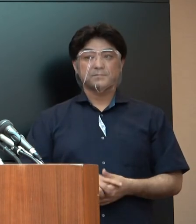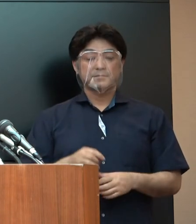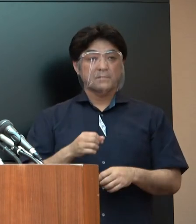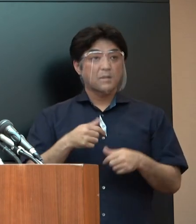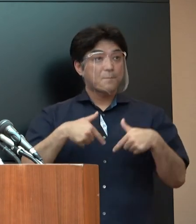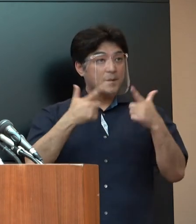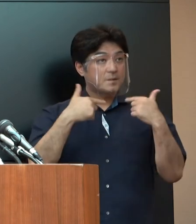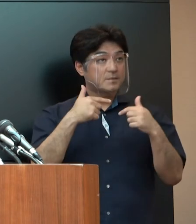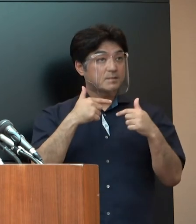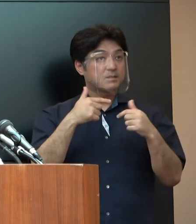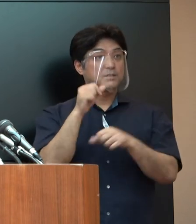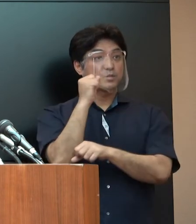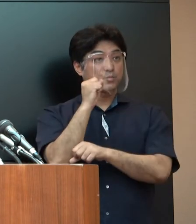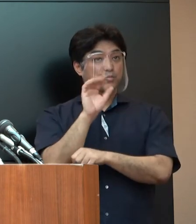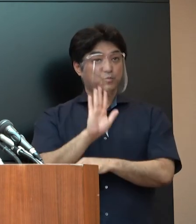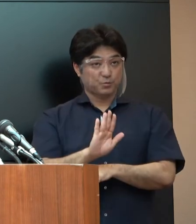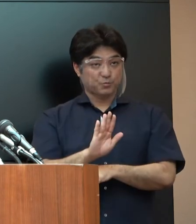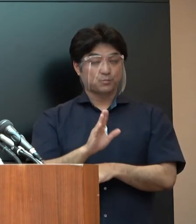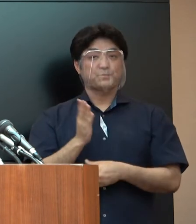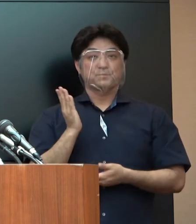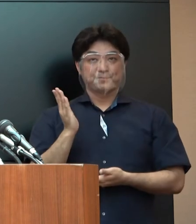します。 お疲れ様です。毎日新聞です。